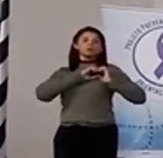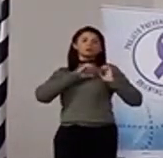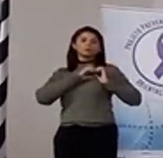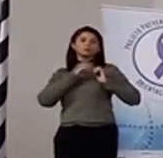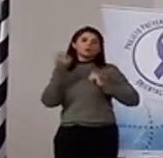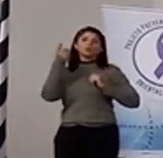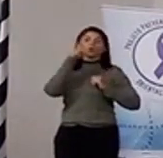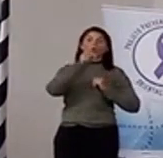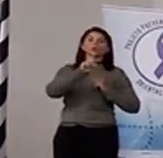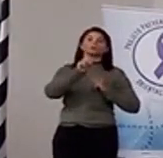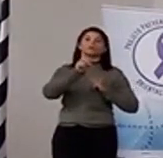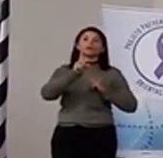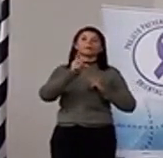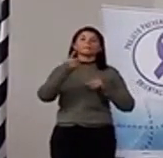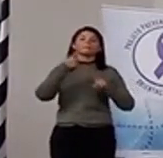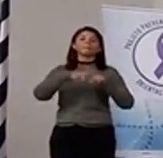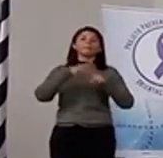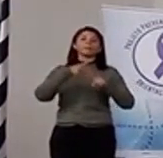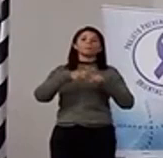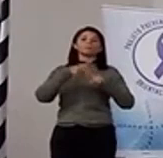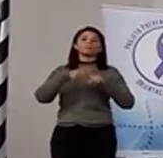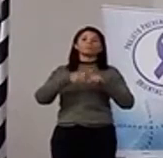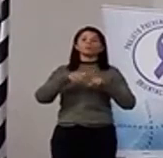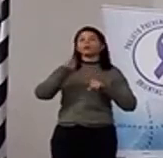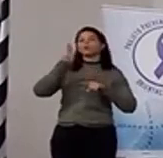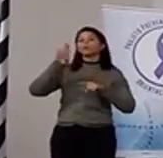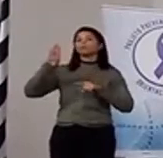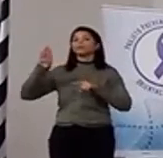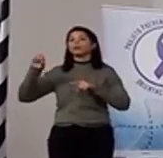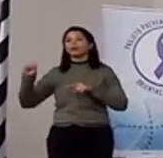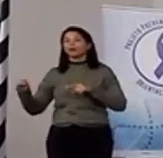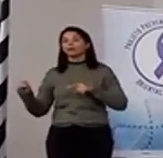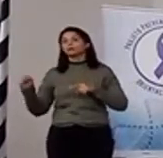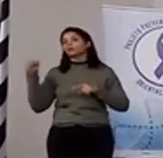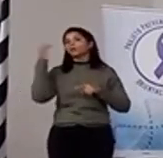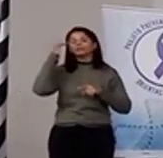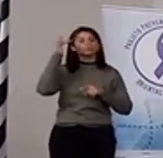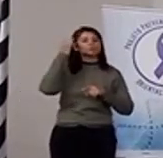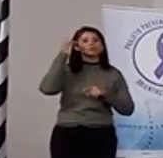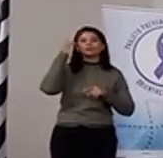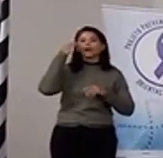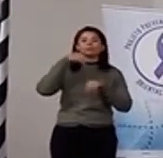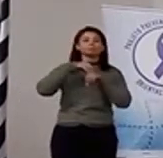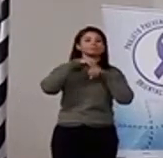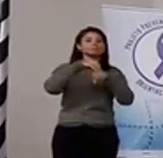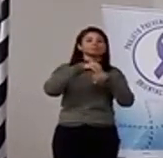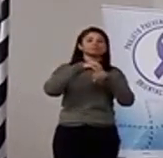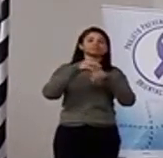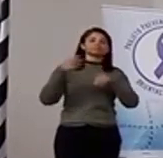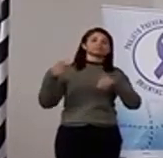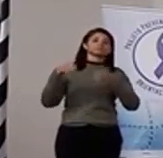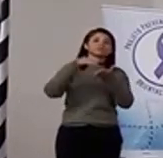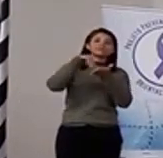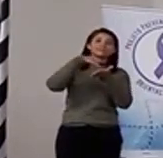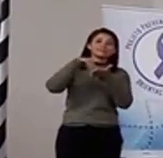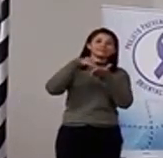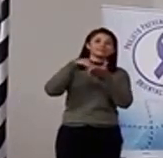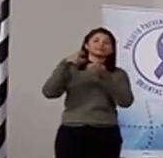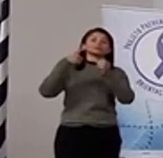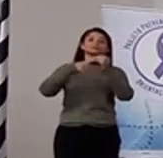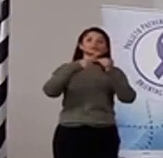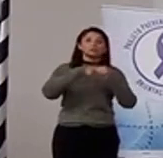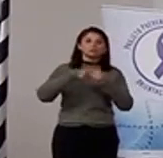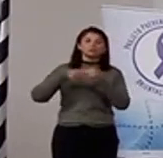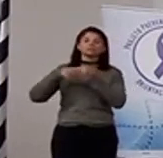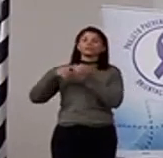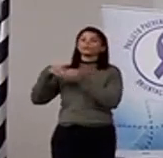consegue, porque a UBS não sabe encaminhar, a Secretaria de Saúde Municipal não sabe, não